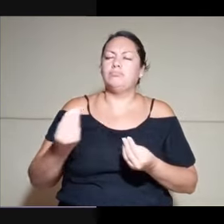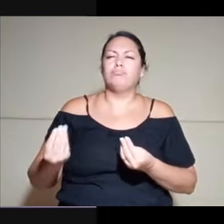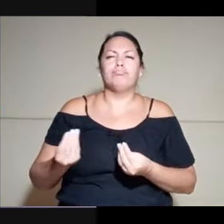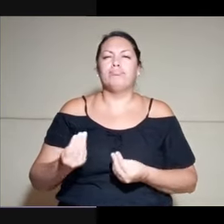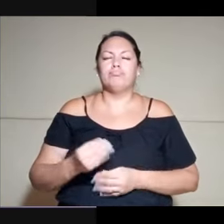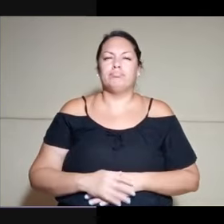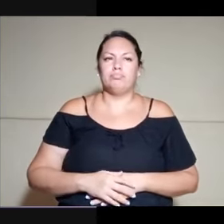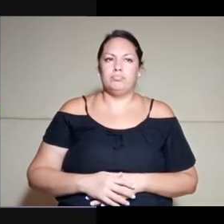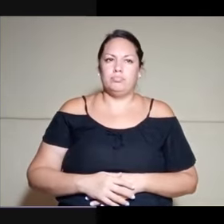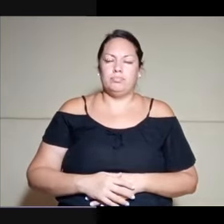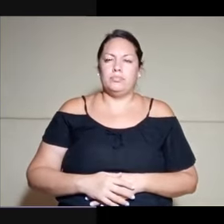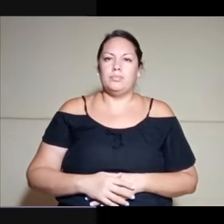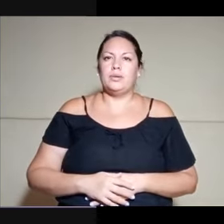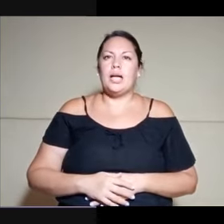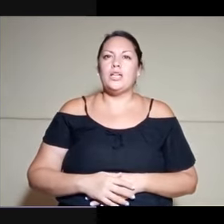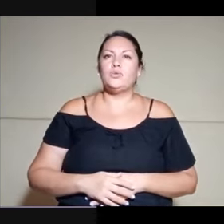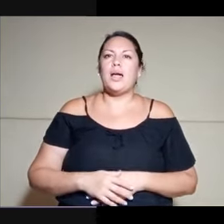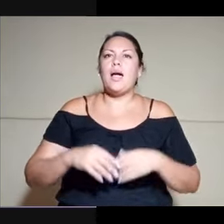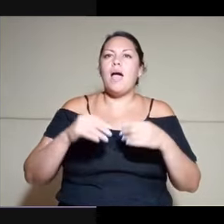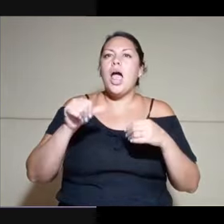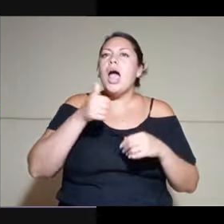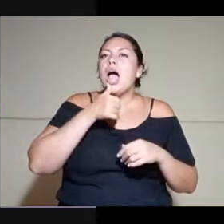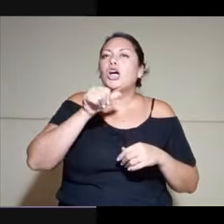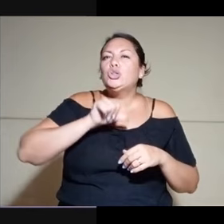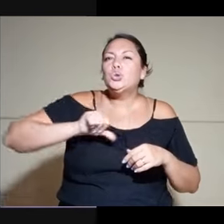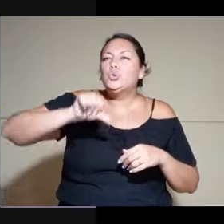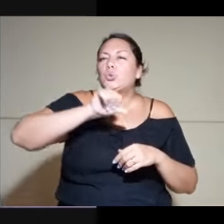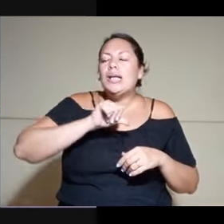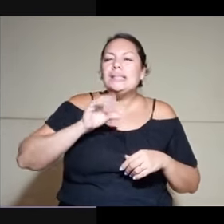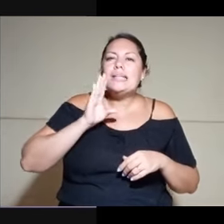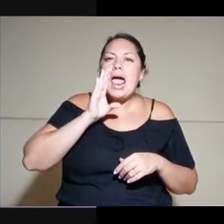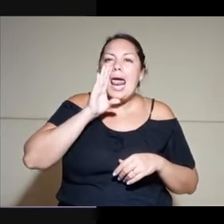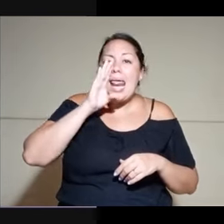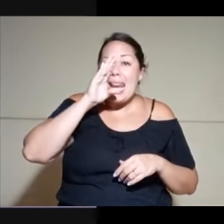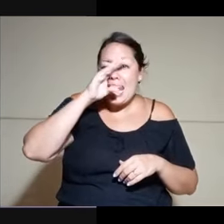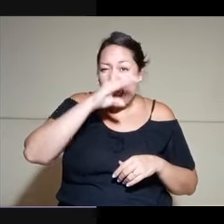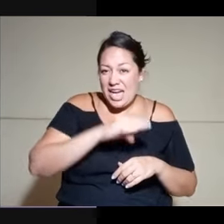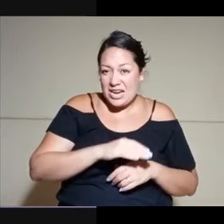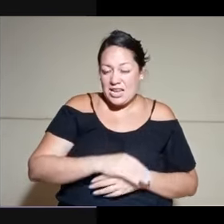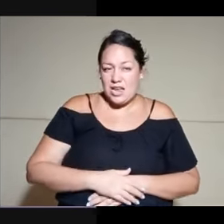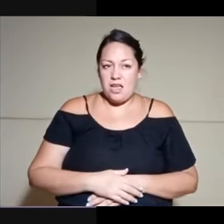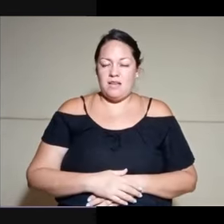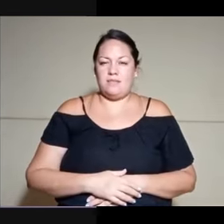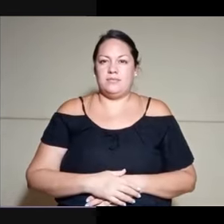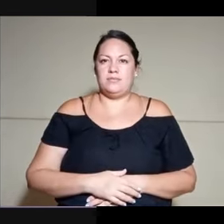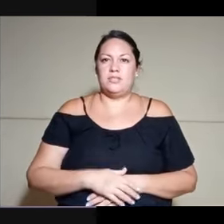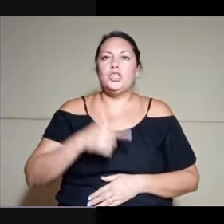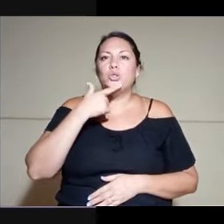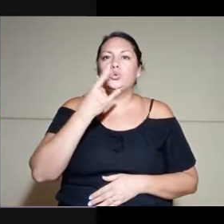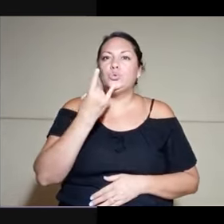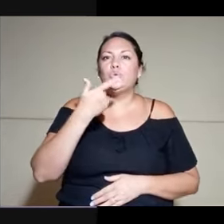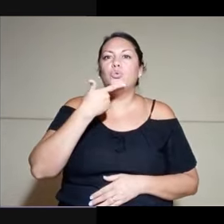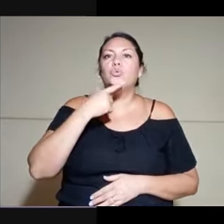Otra cosa que encontramos en los pedúnculos cerebrales es una sustancia que se llama